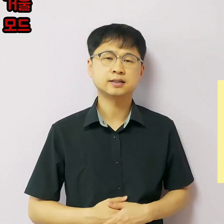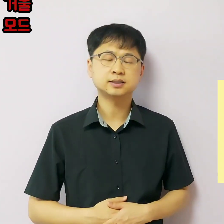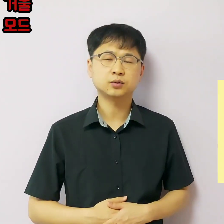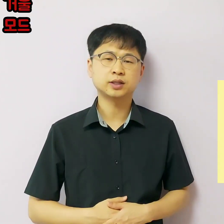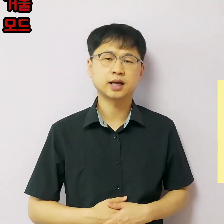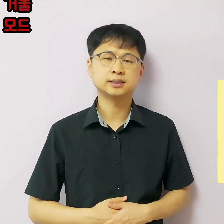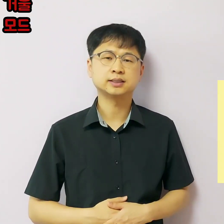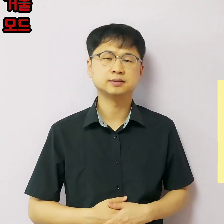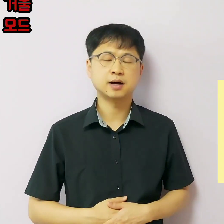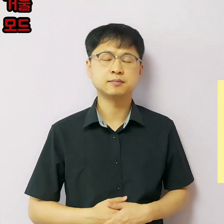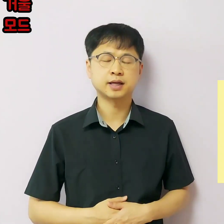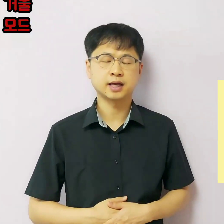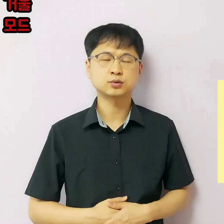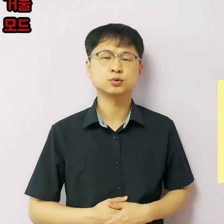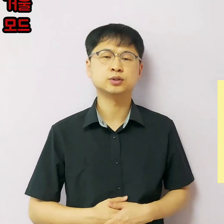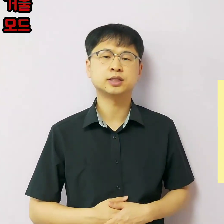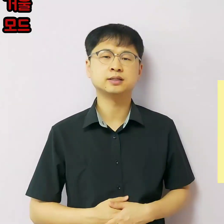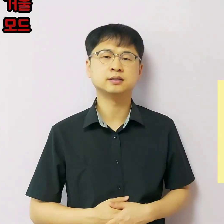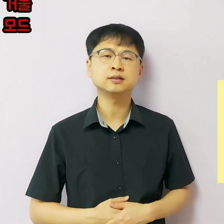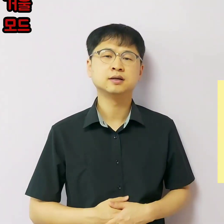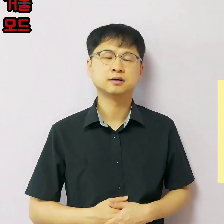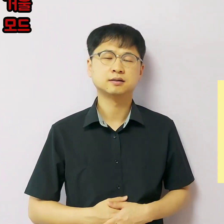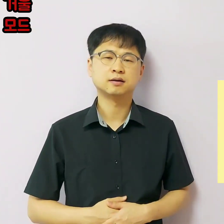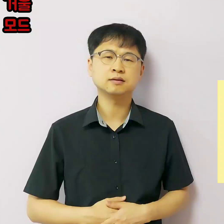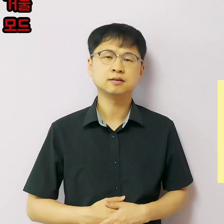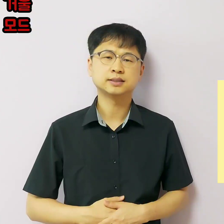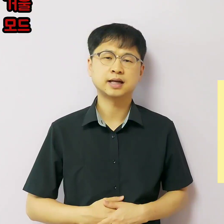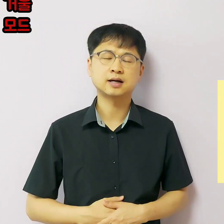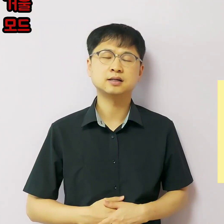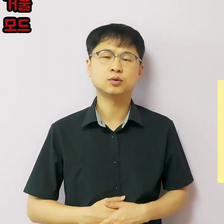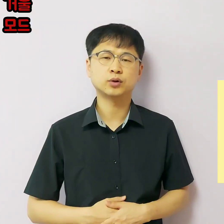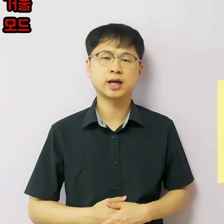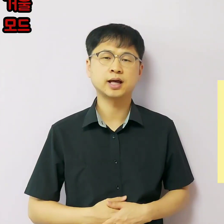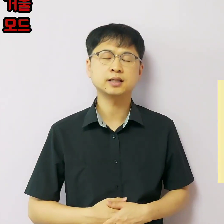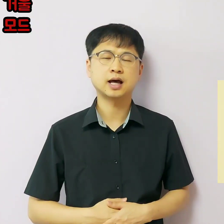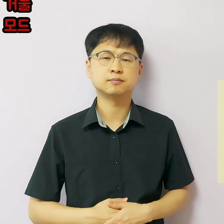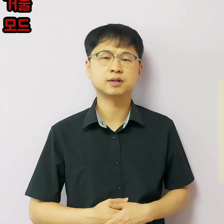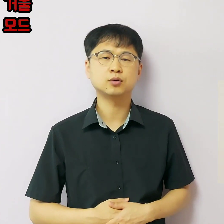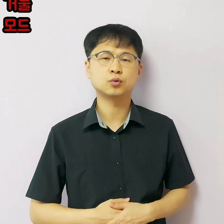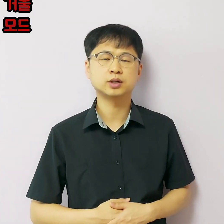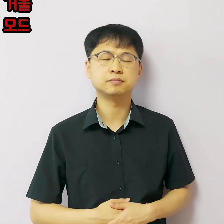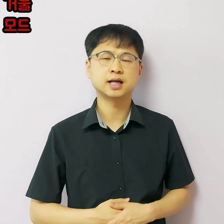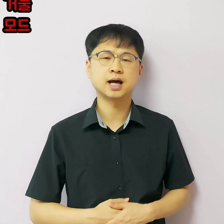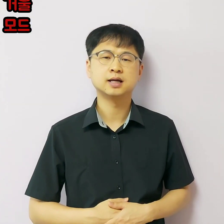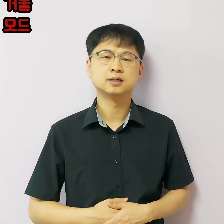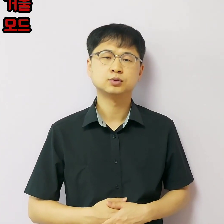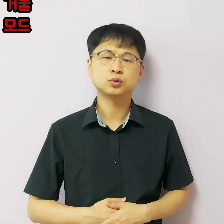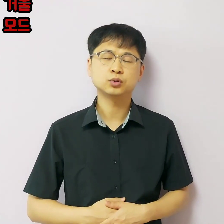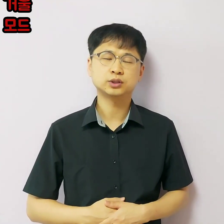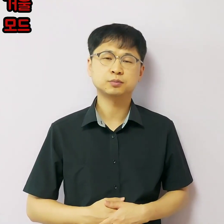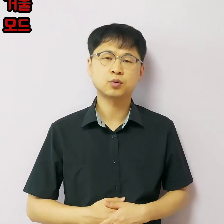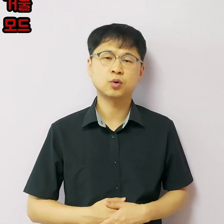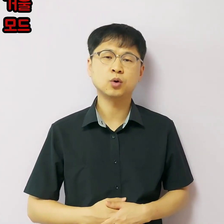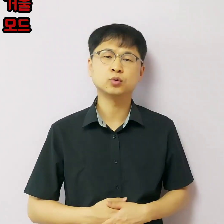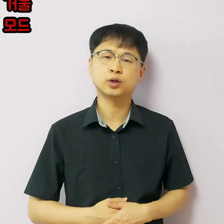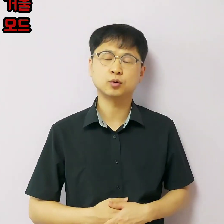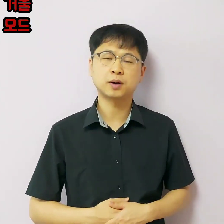끝이 올 때까지 그 마음이 계속 유지되는 그런 사랑을 노래한 아름다운 곡입니다. 수어도 쉽고 노래도